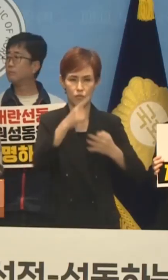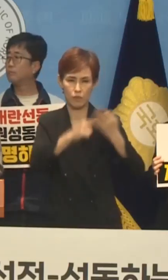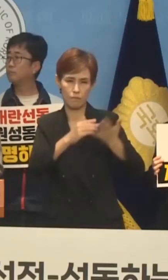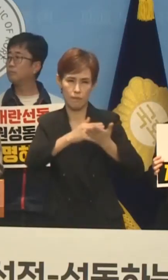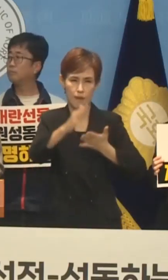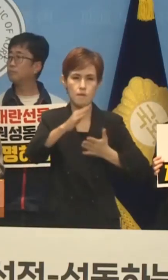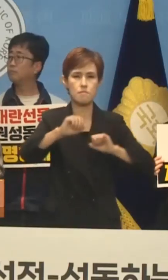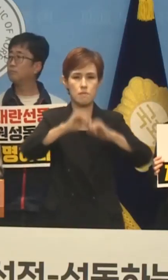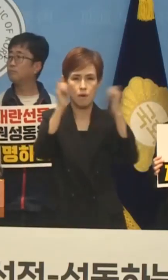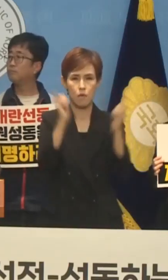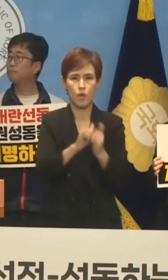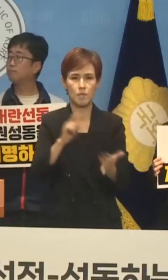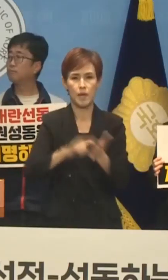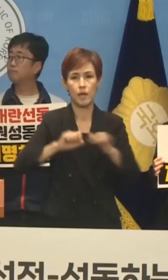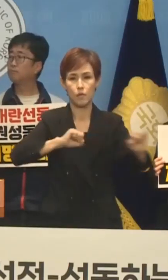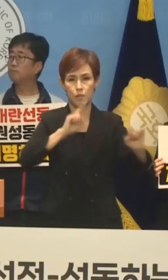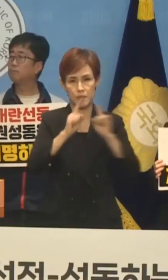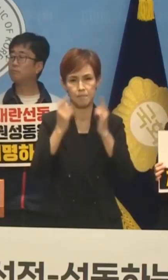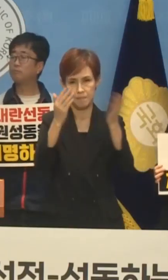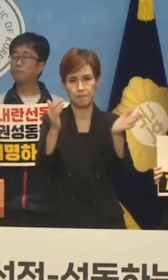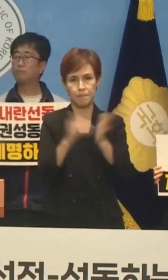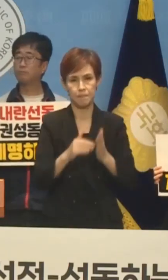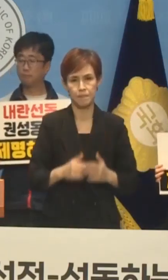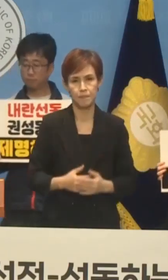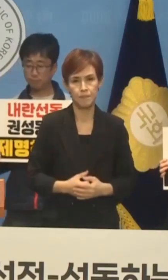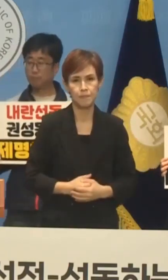사회대개혁 비상행동.